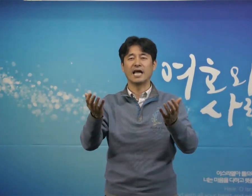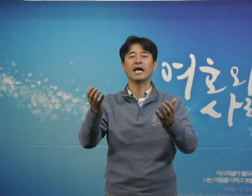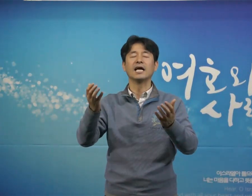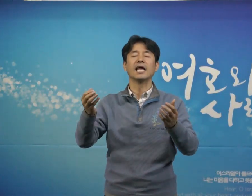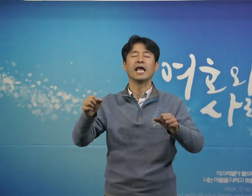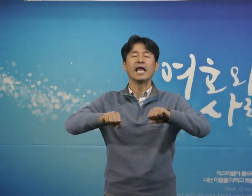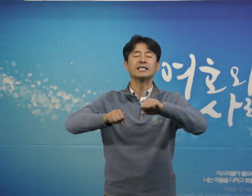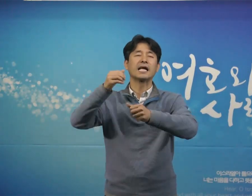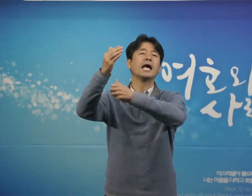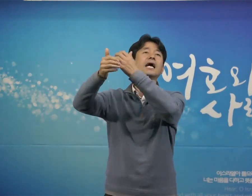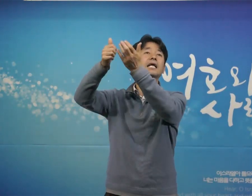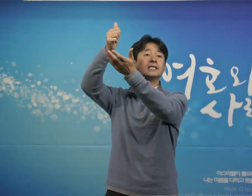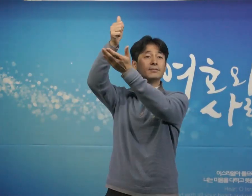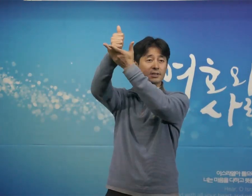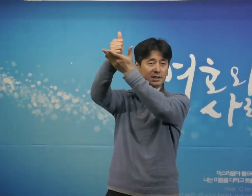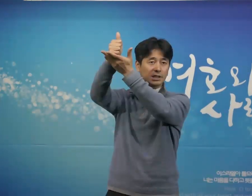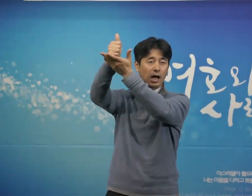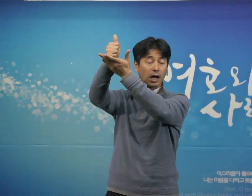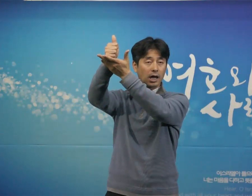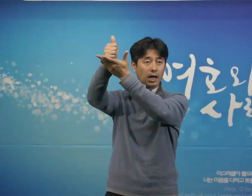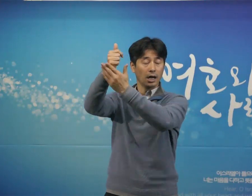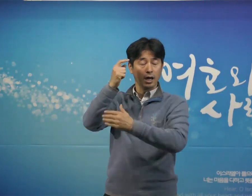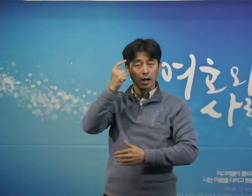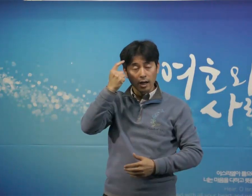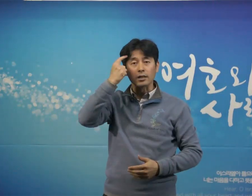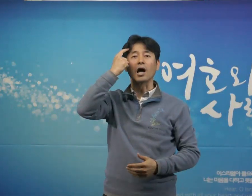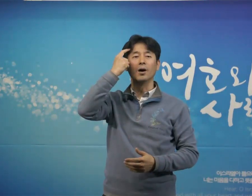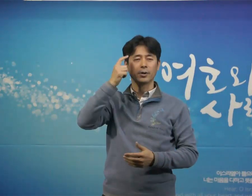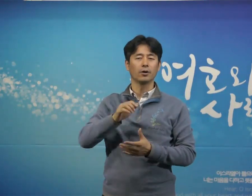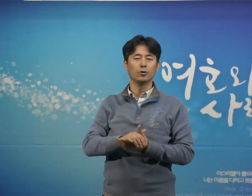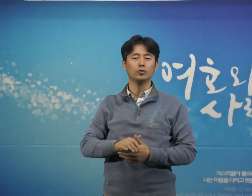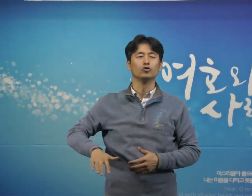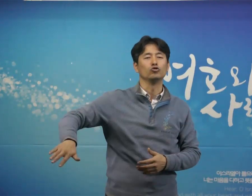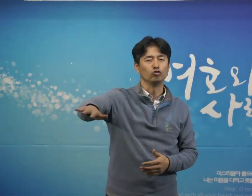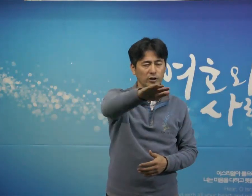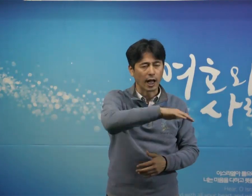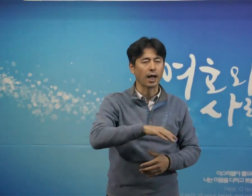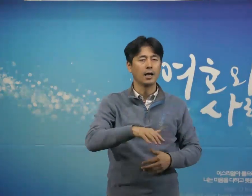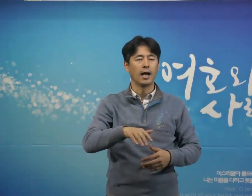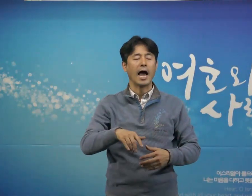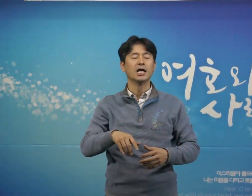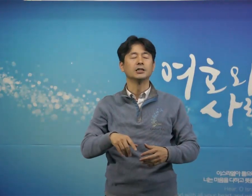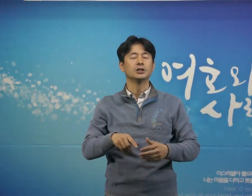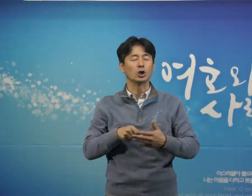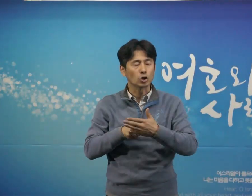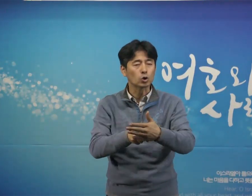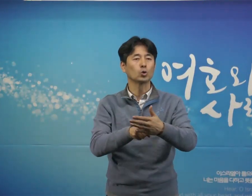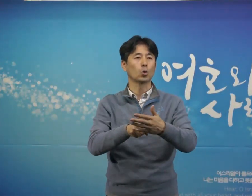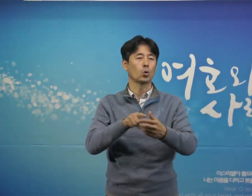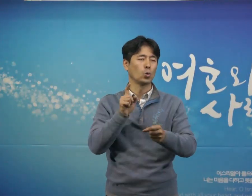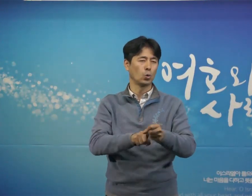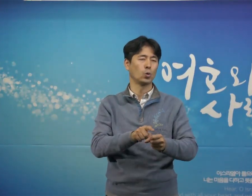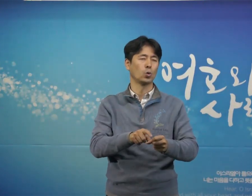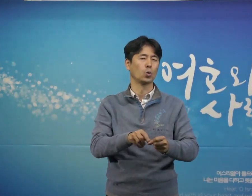말고 새로운 행하실 하나님을 기억하며 깨달으며 우리가